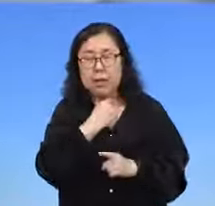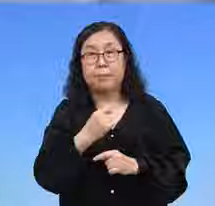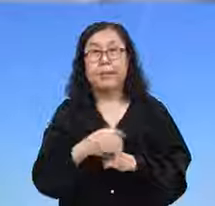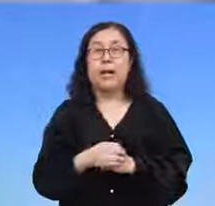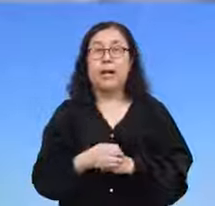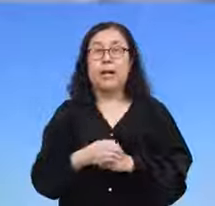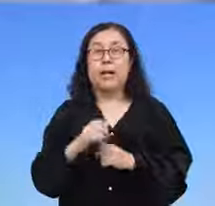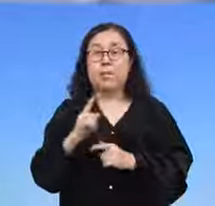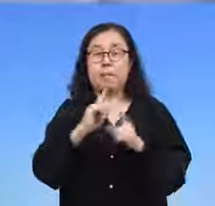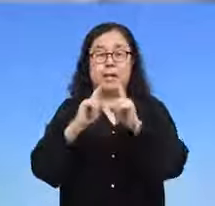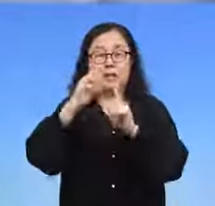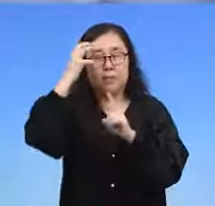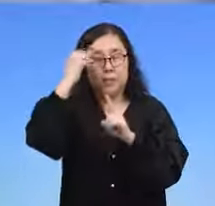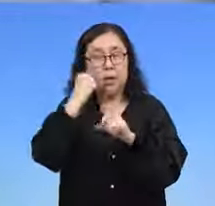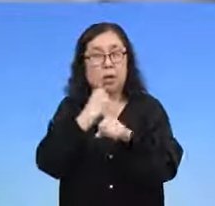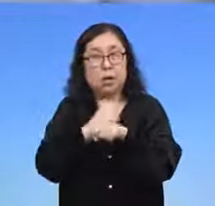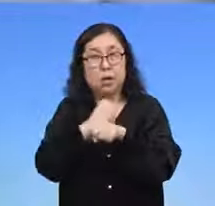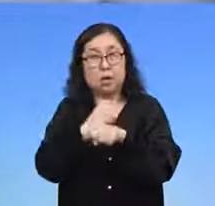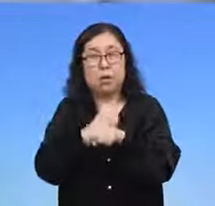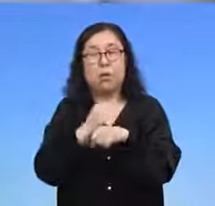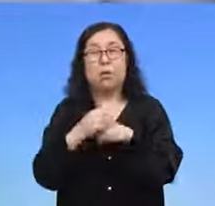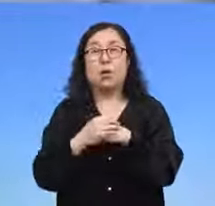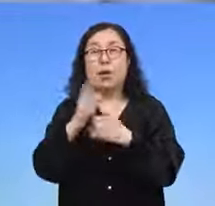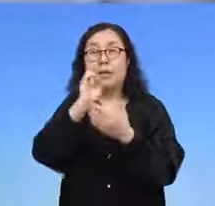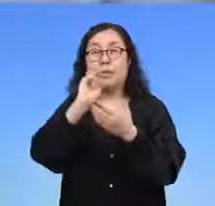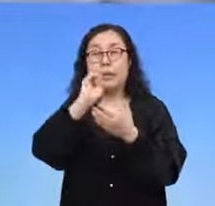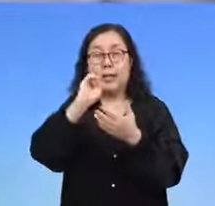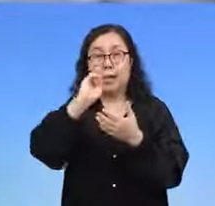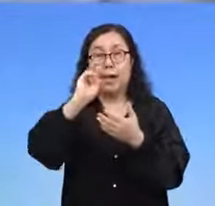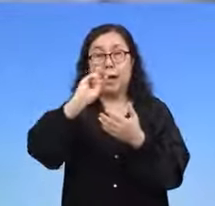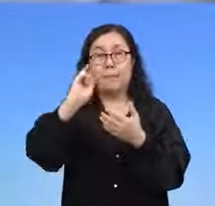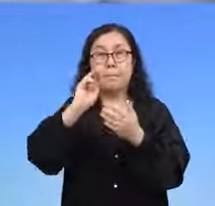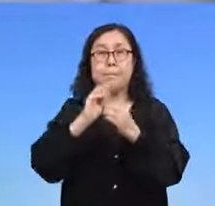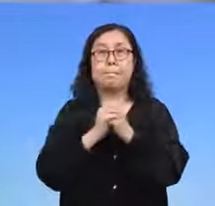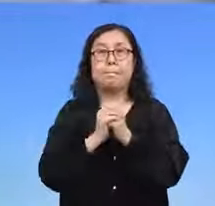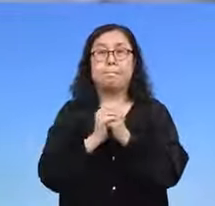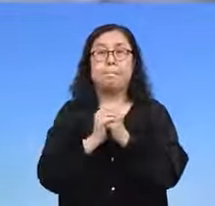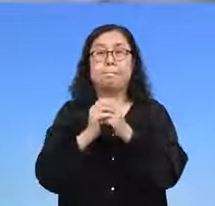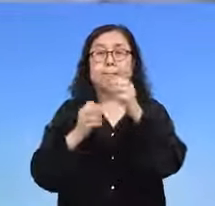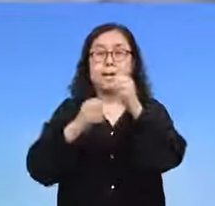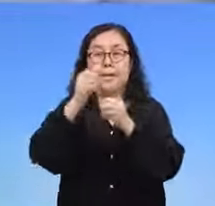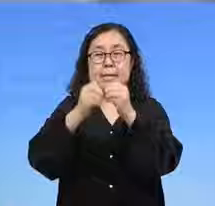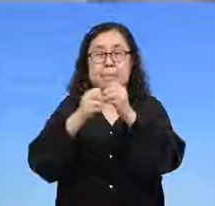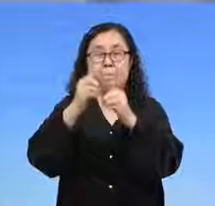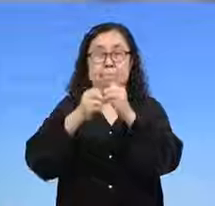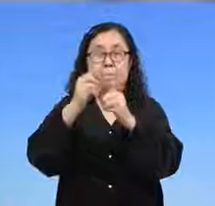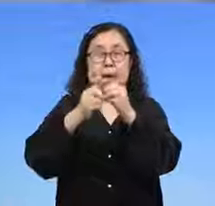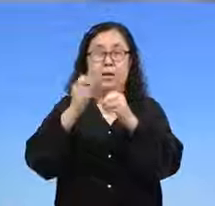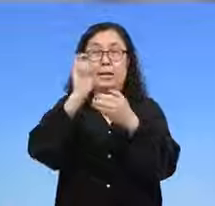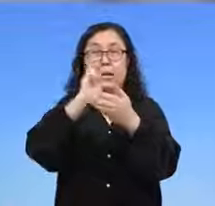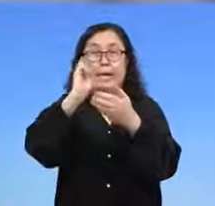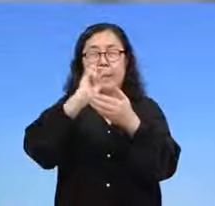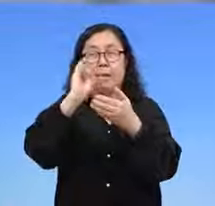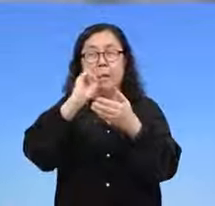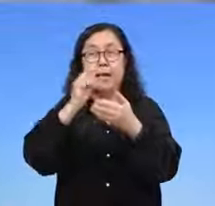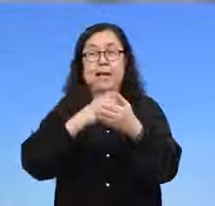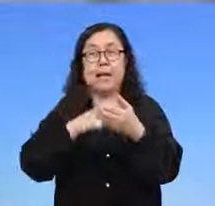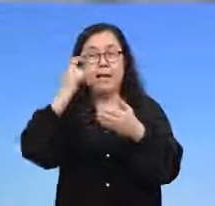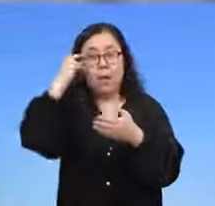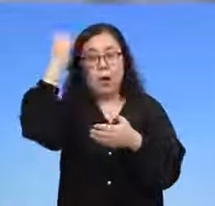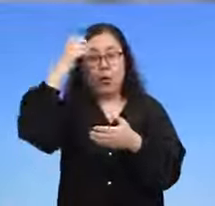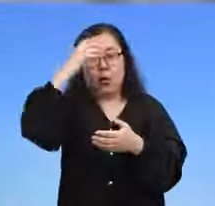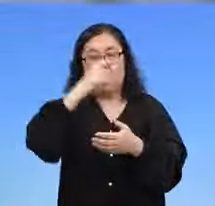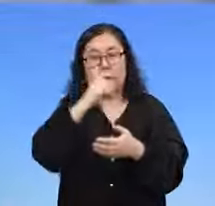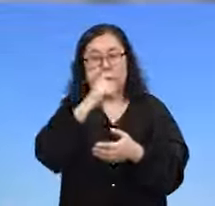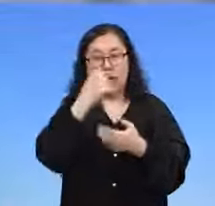바랍니다. 오늘 우리 말씀을 기억하시면서 이 찬양, 아까 제가 인용해드렸던 그 시편 말씀으로 만든 찬양인데요,